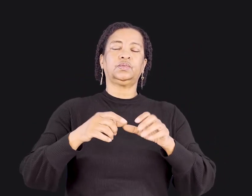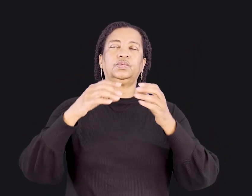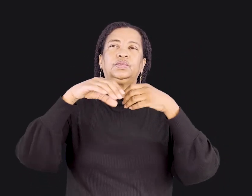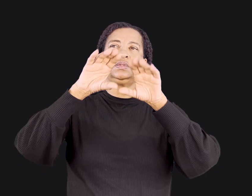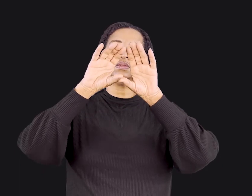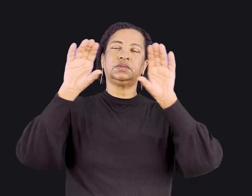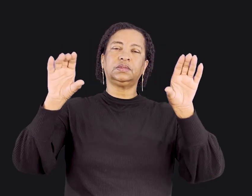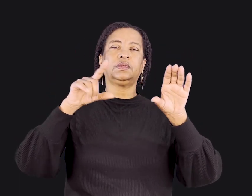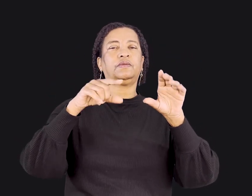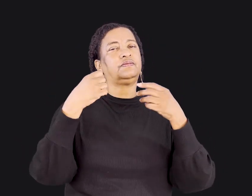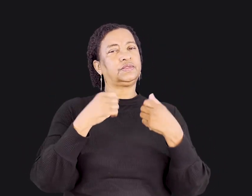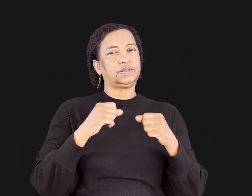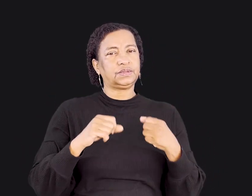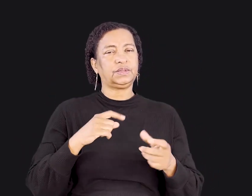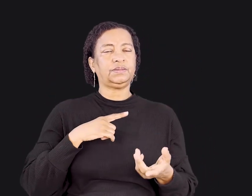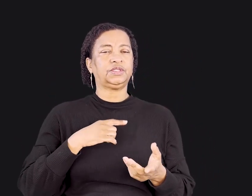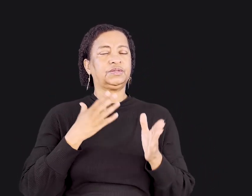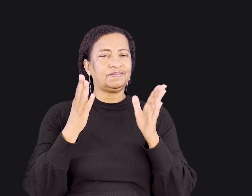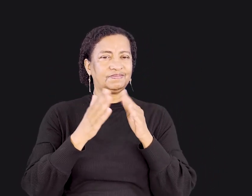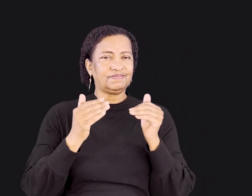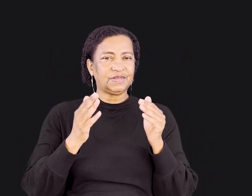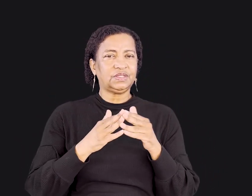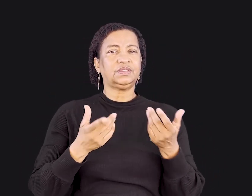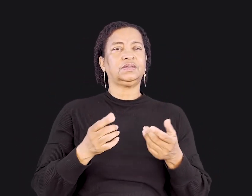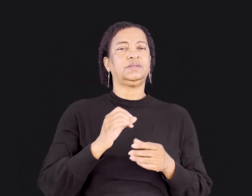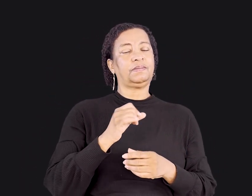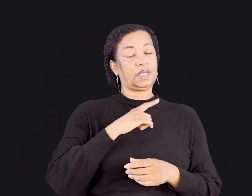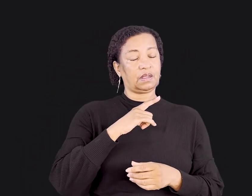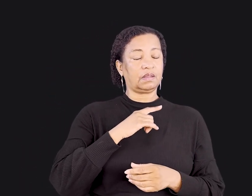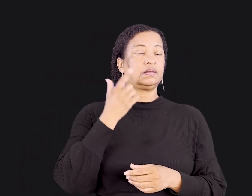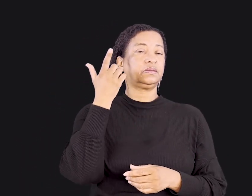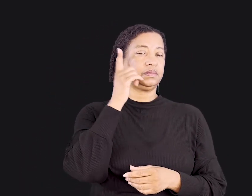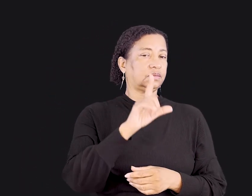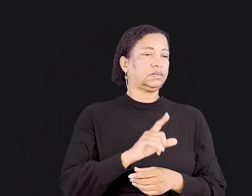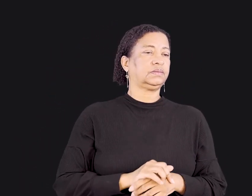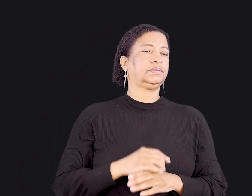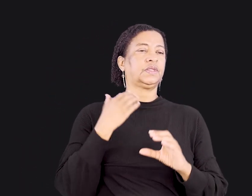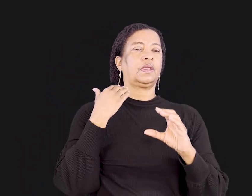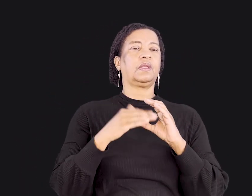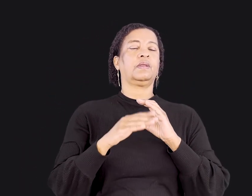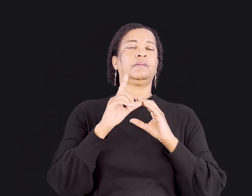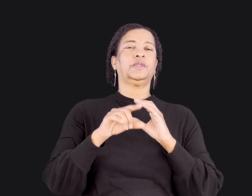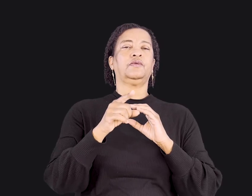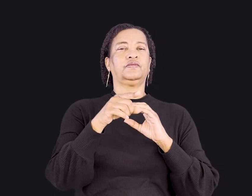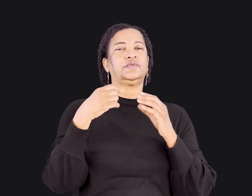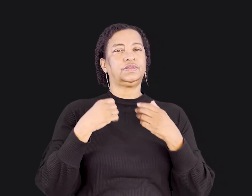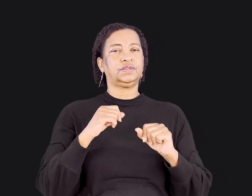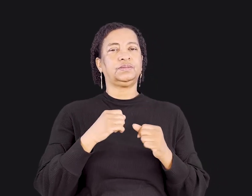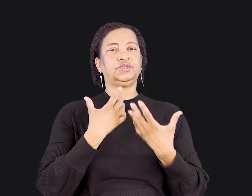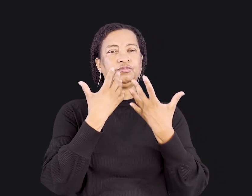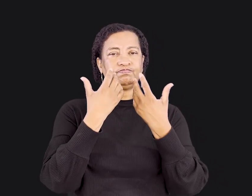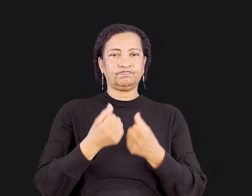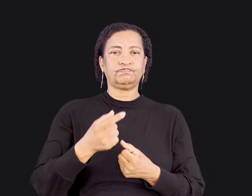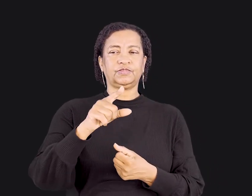celestiais. Você precisa reivindicá-las e possuí-las. A mensagem é: você deve tomar posse das suas